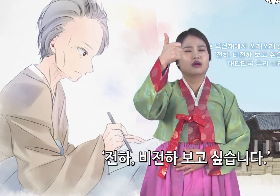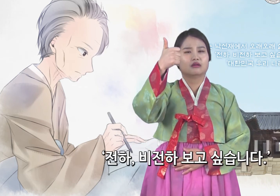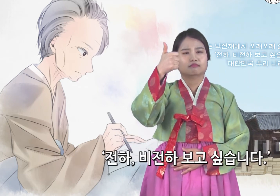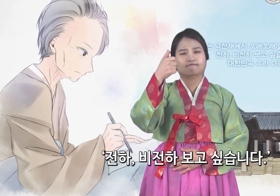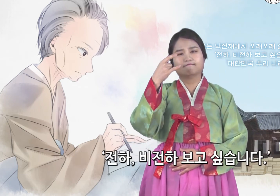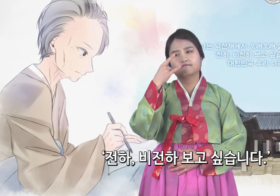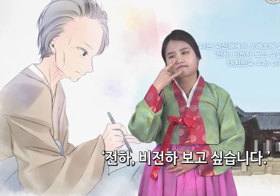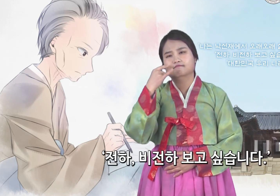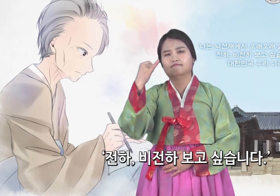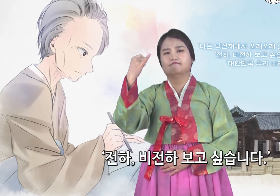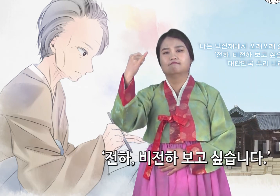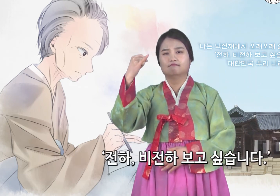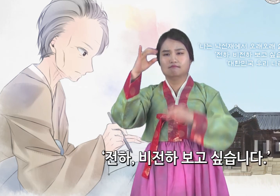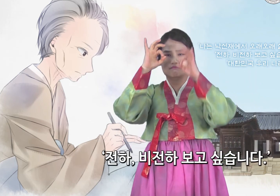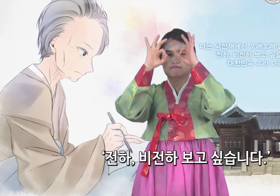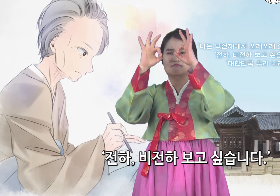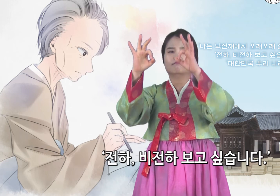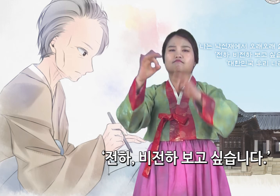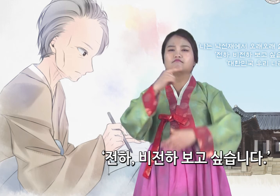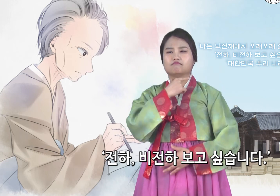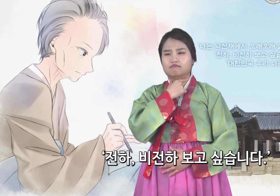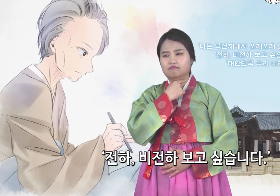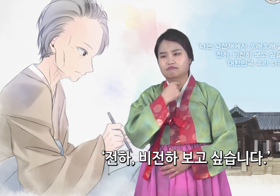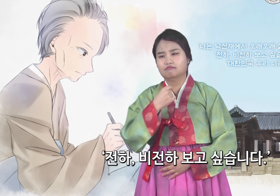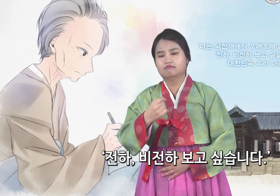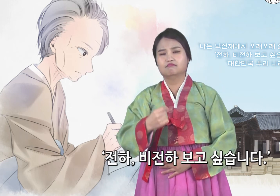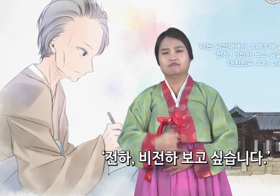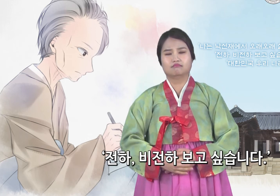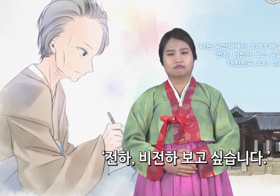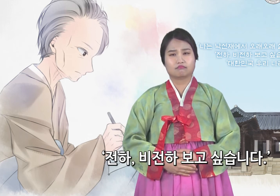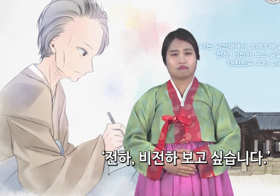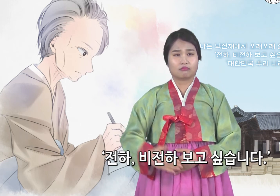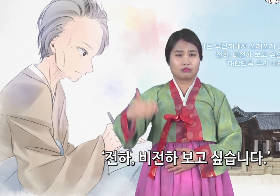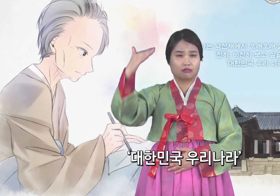전하, 비전하, 보고 싶습니다.